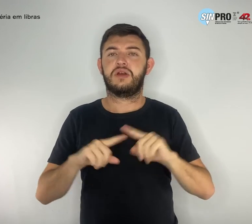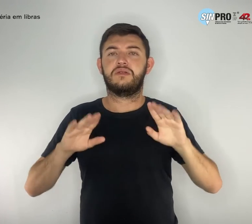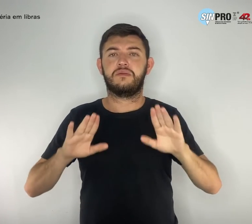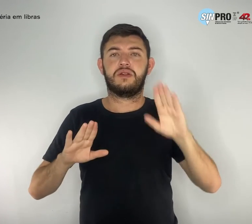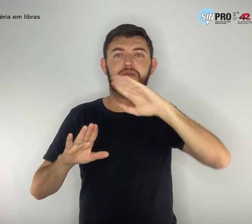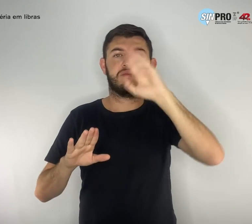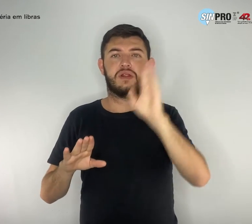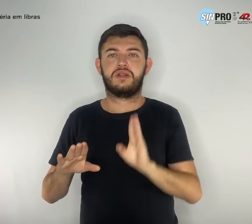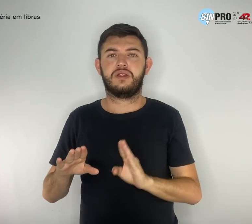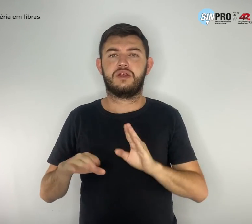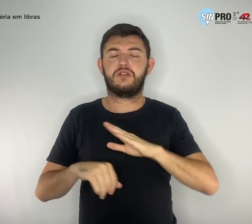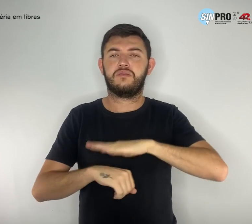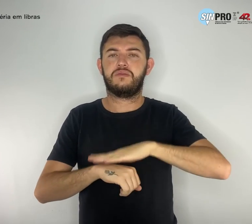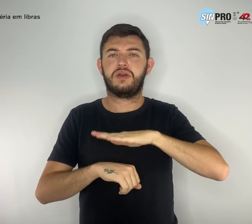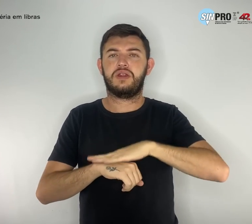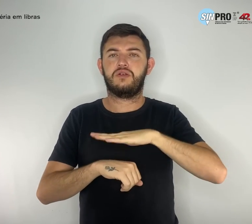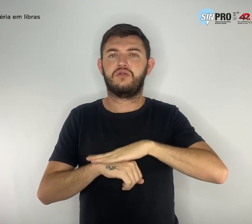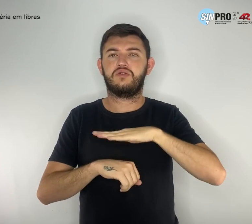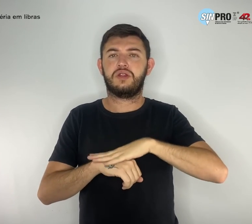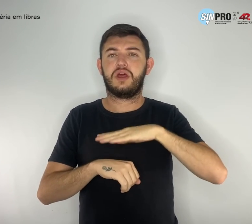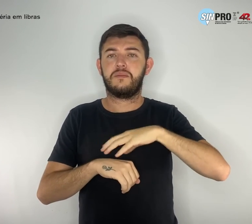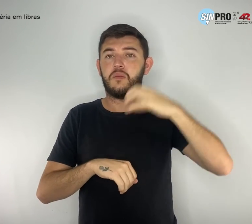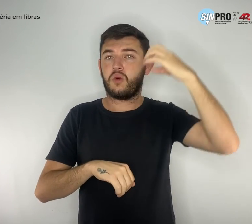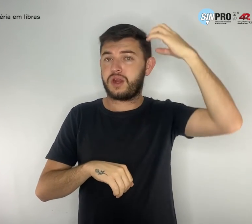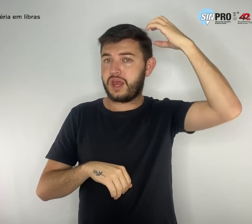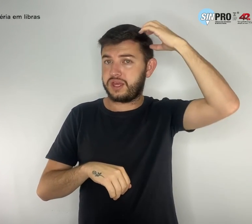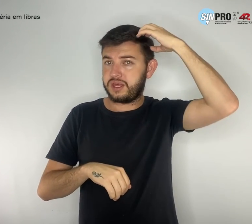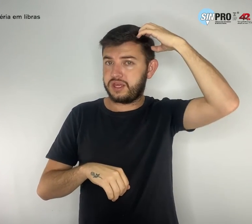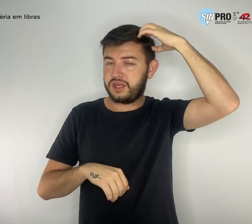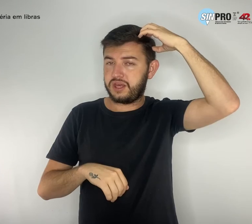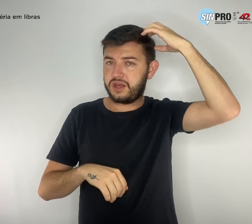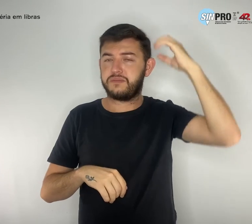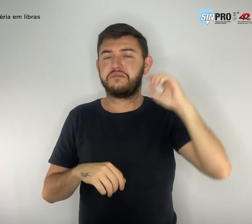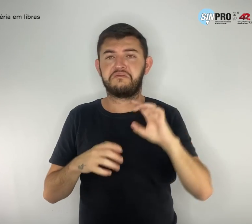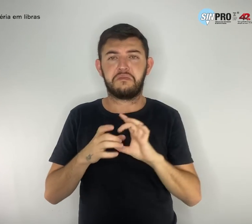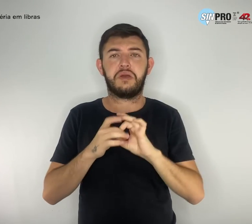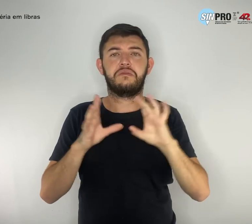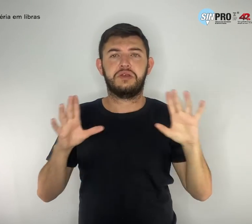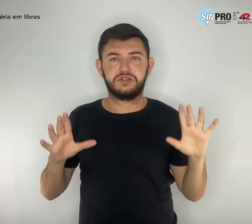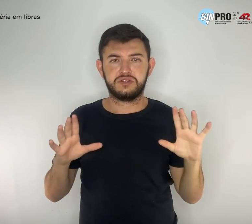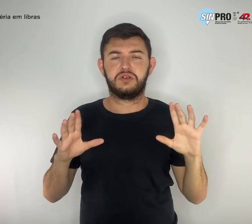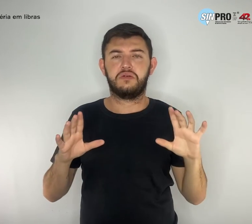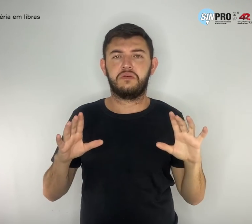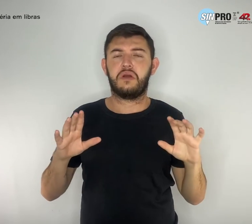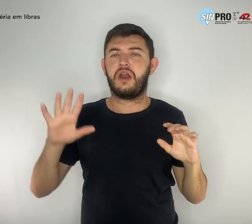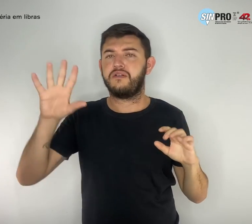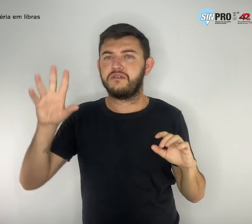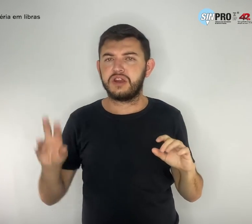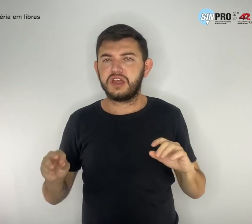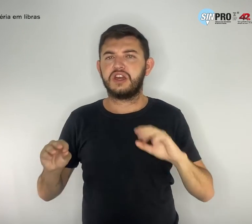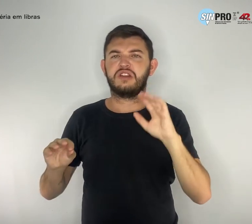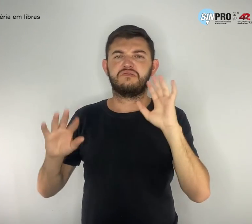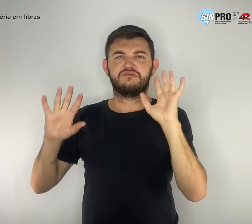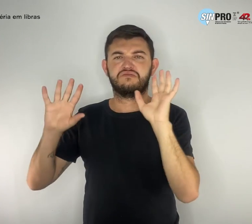a predação dos africanos, que foram sequestrados de suas famílias, através do sistema